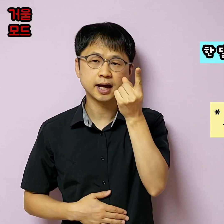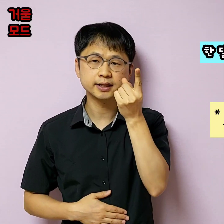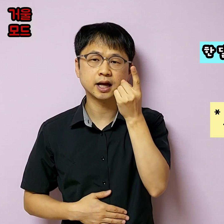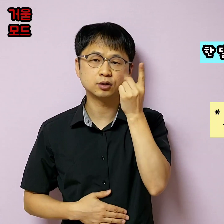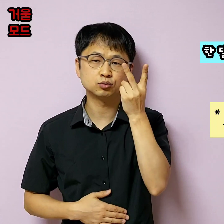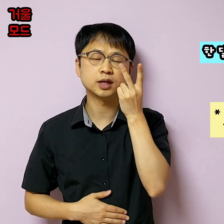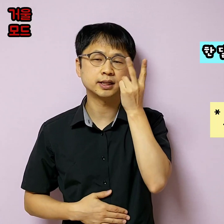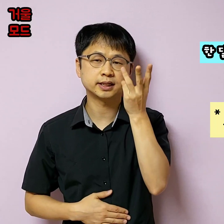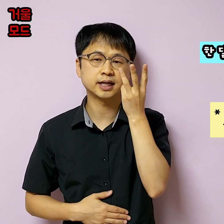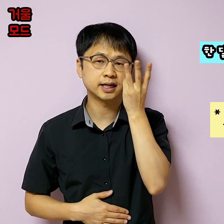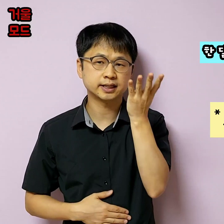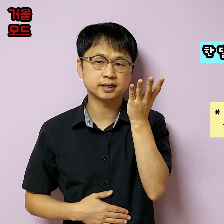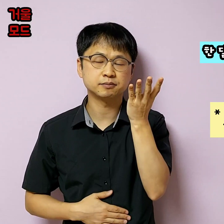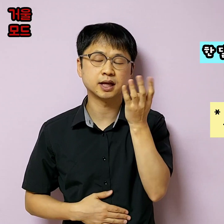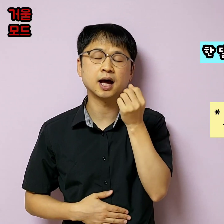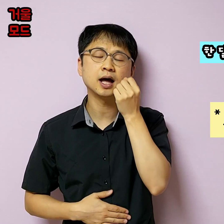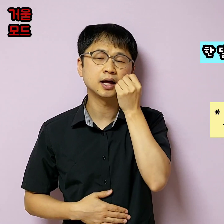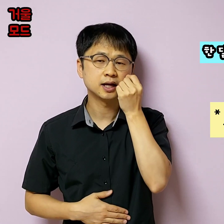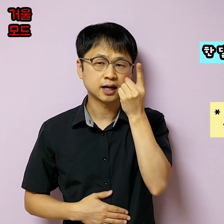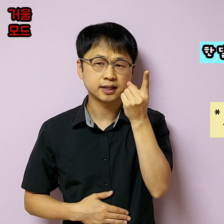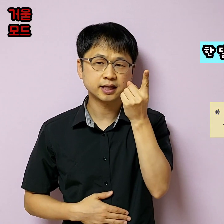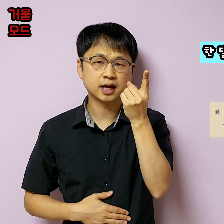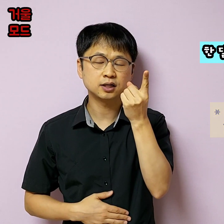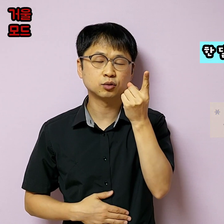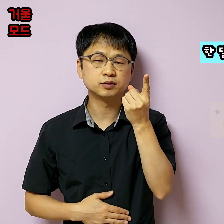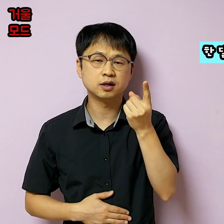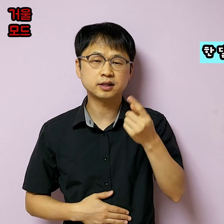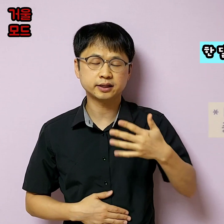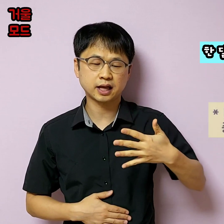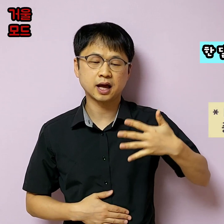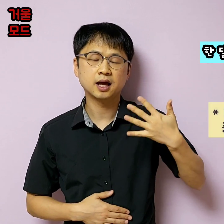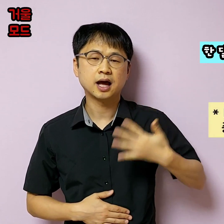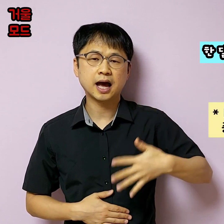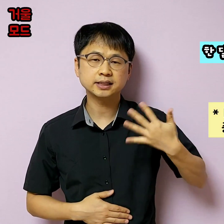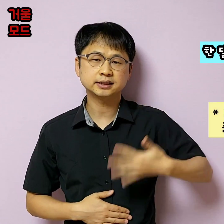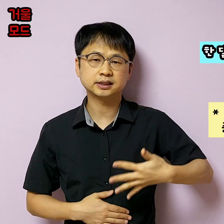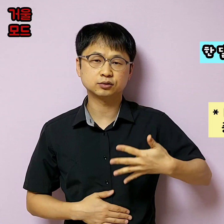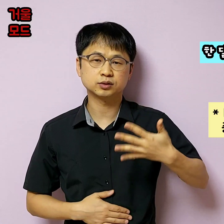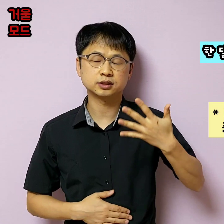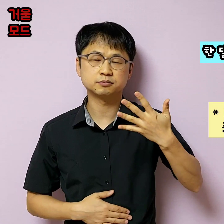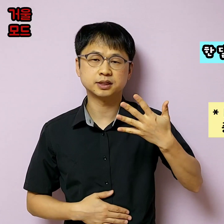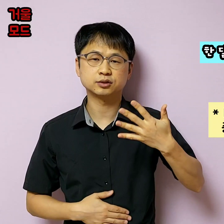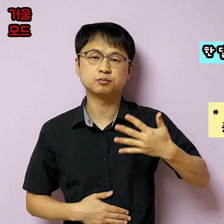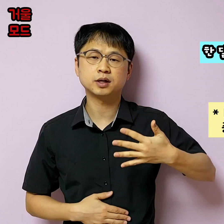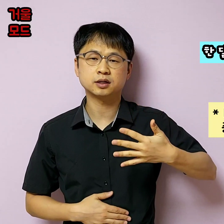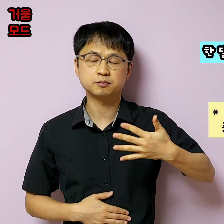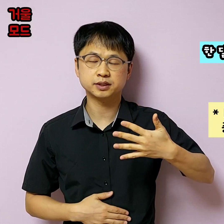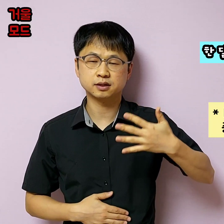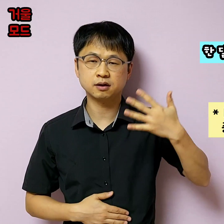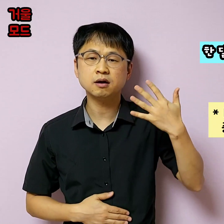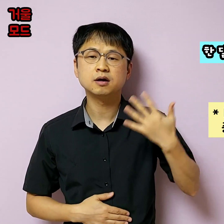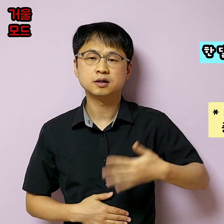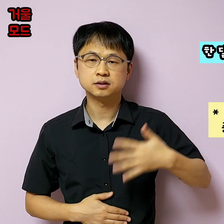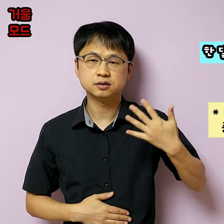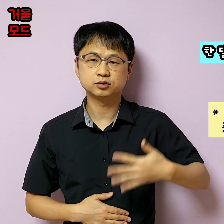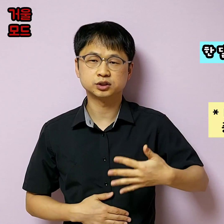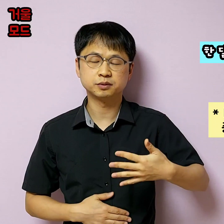한 달, 두 달, 세 달, 네 달입니다. 한 달 좀 덜 됐다. 아직이란 수어 썼습니다. 손가락을 펴서 흔들어